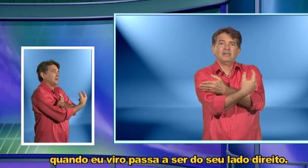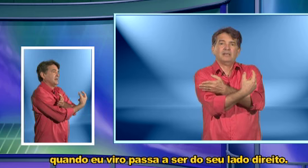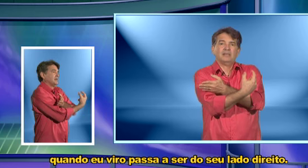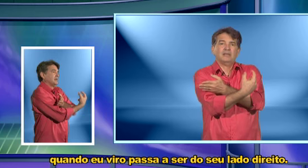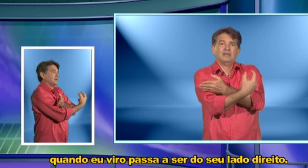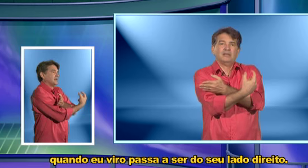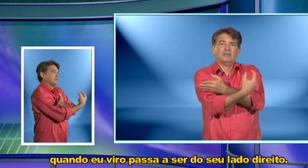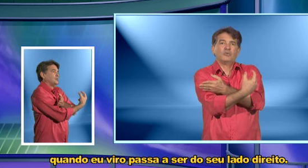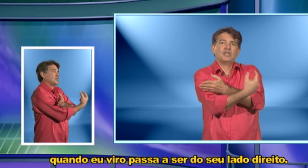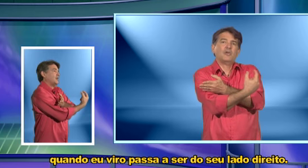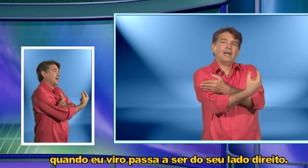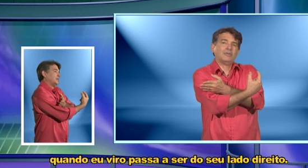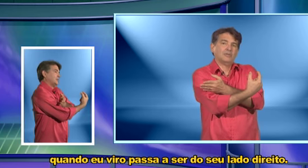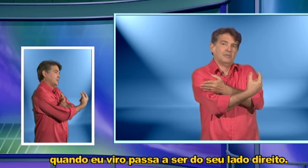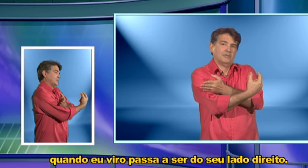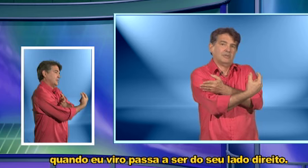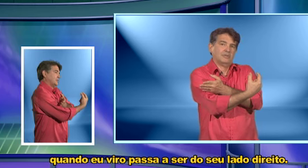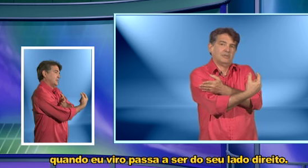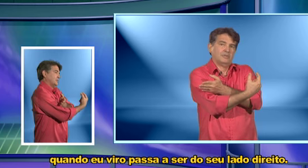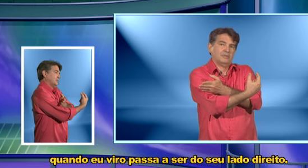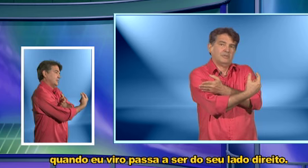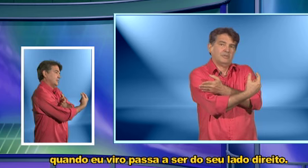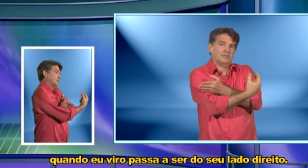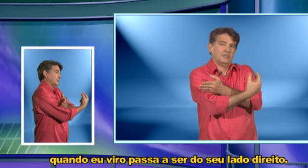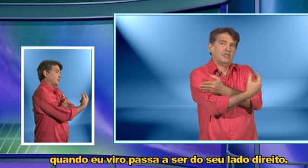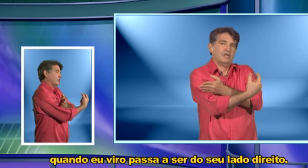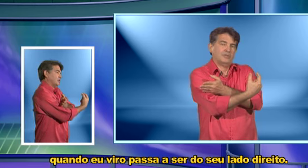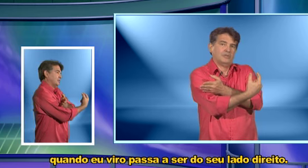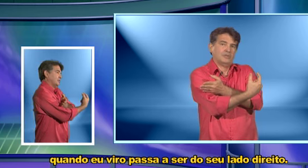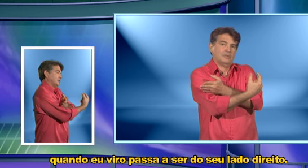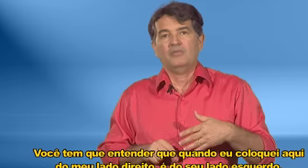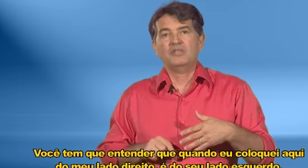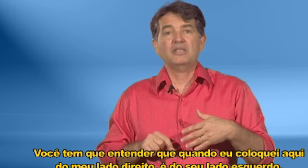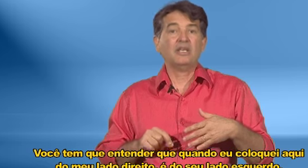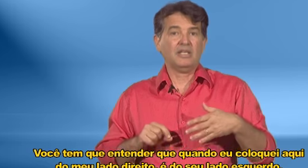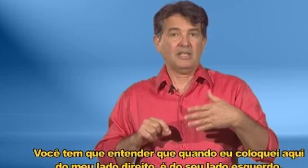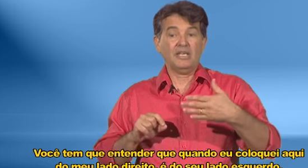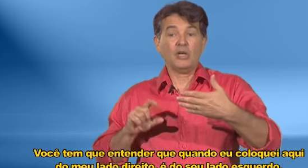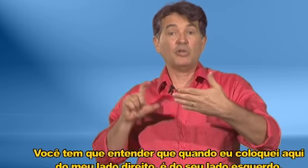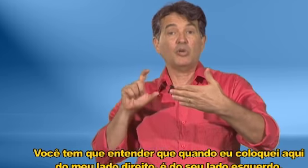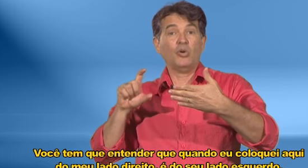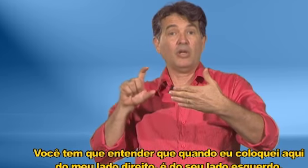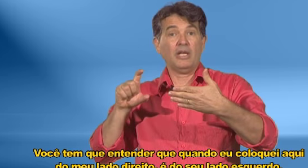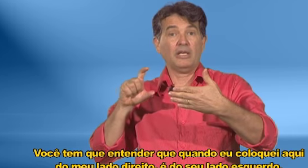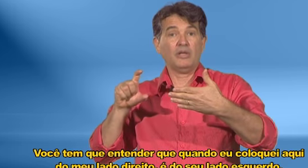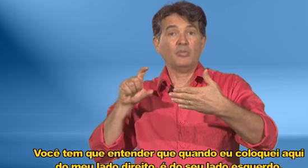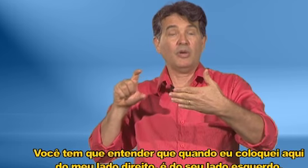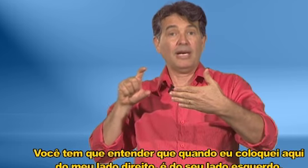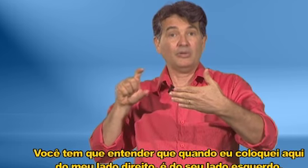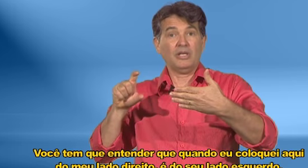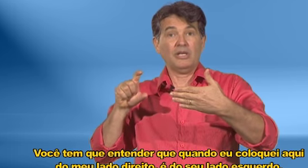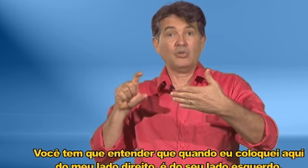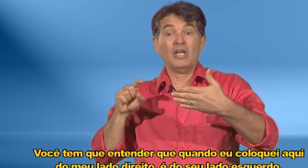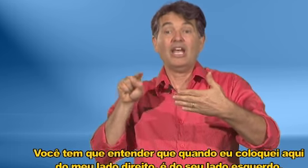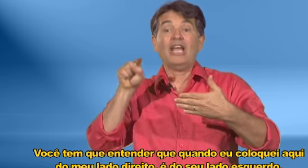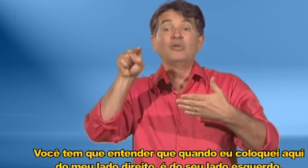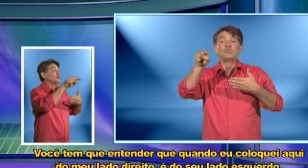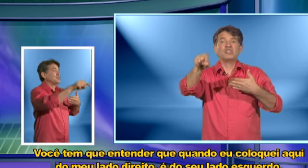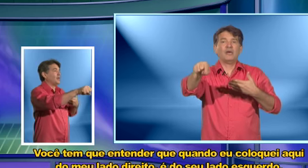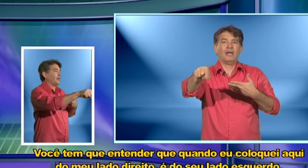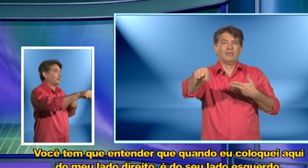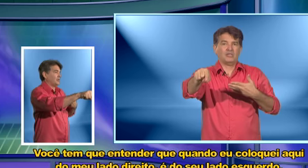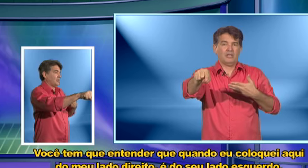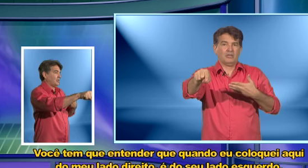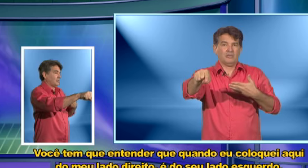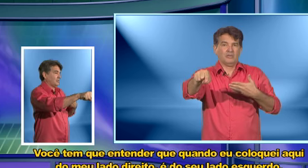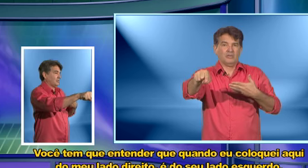ser do seu lado direito. Você tem que entender que quando eu coloquei aqui do meu lado direito, é no